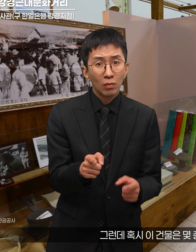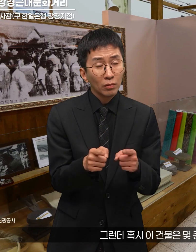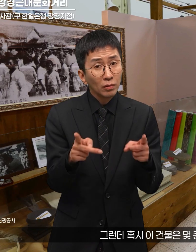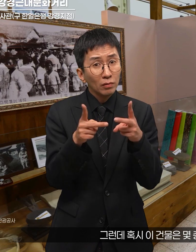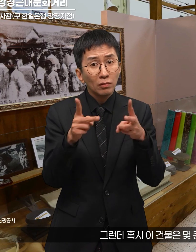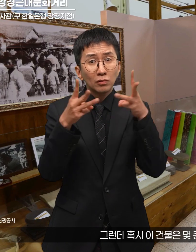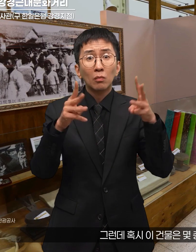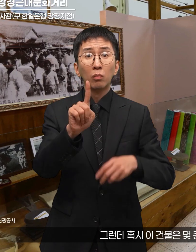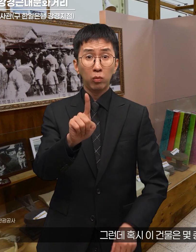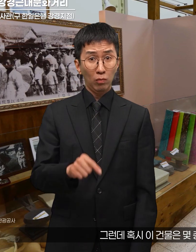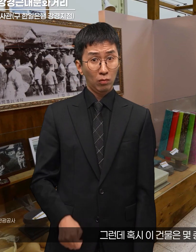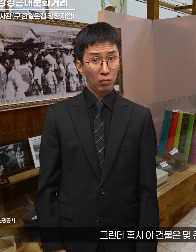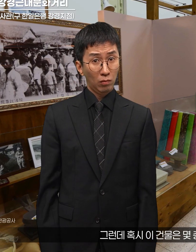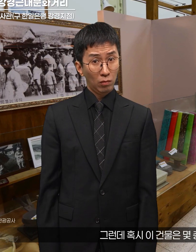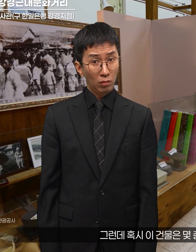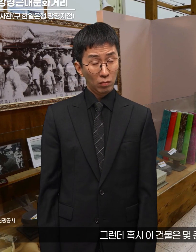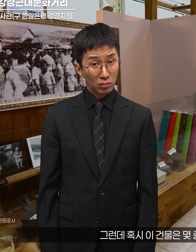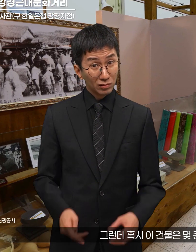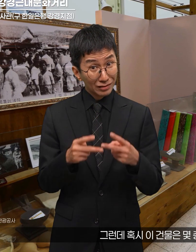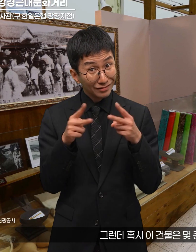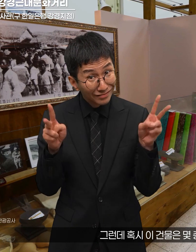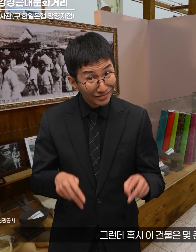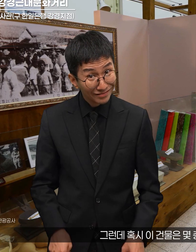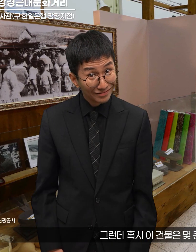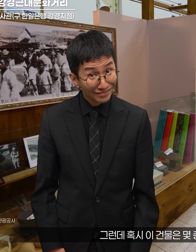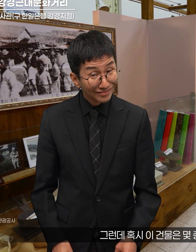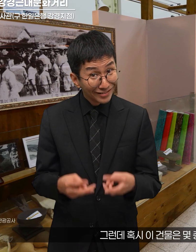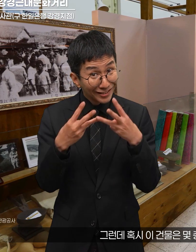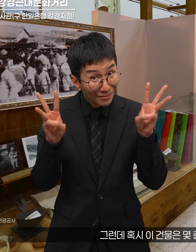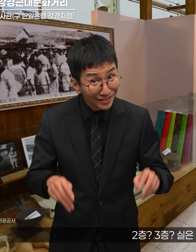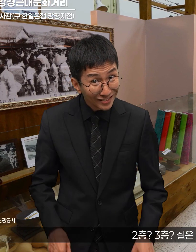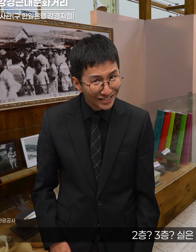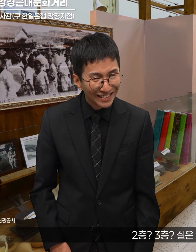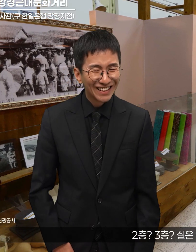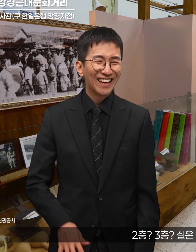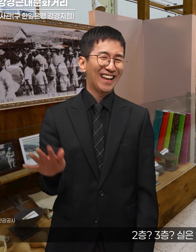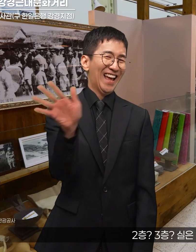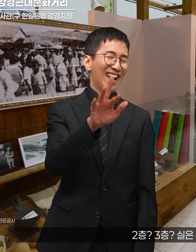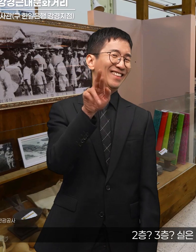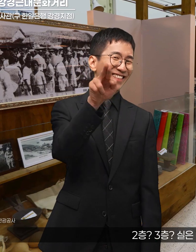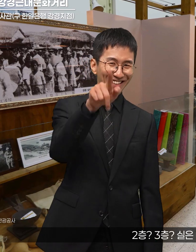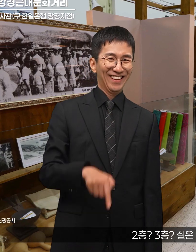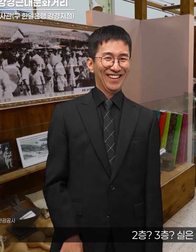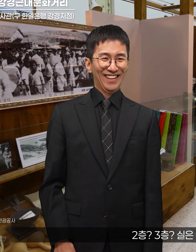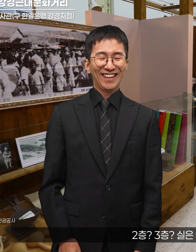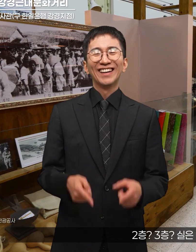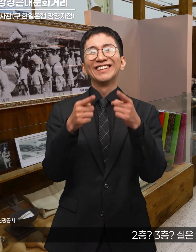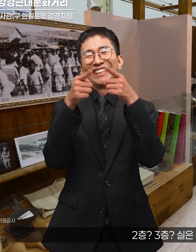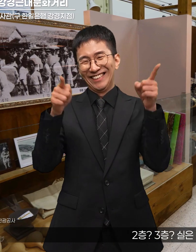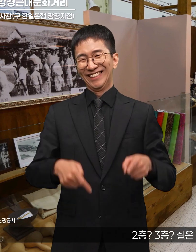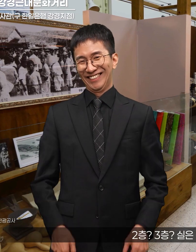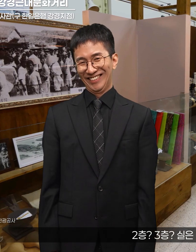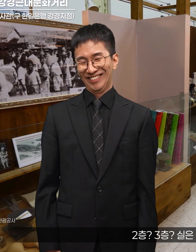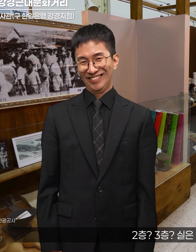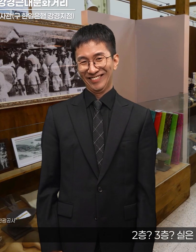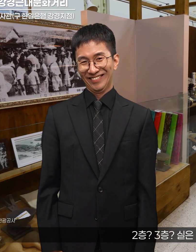그런데 혹시 이 건물은 몇 층으로 지은 걸까요? 2층? 3층? 실은